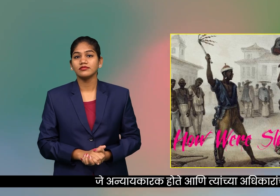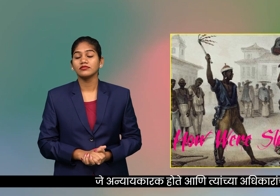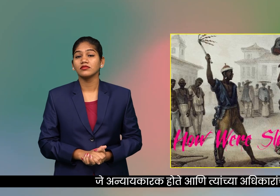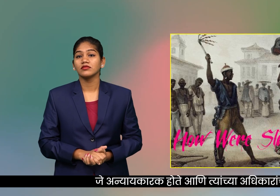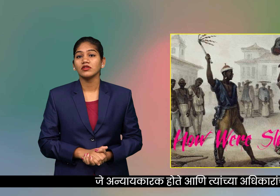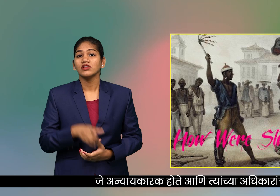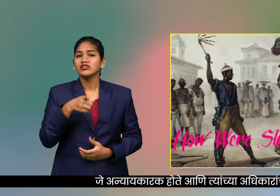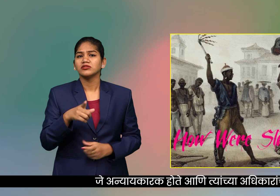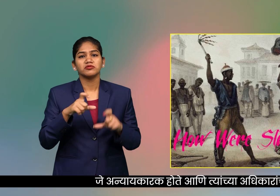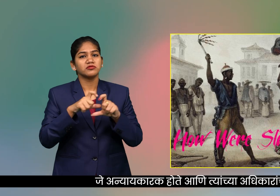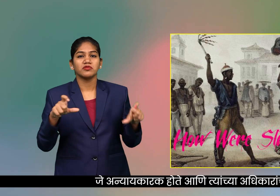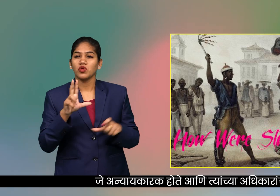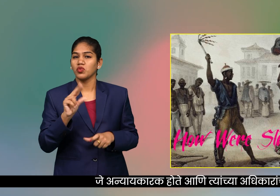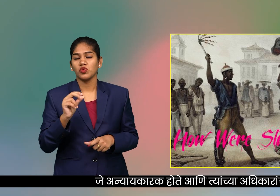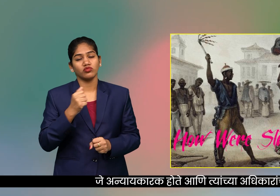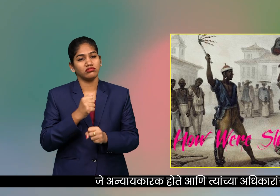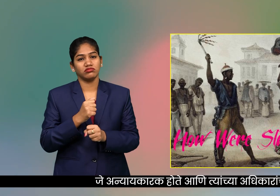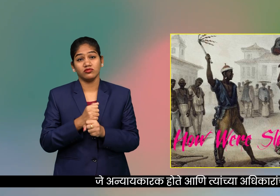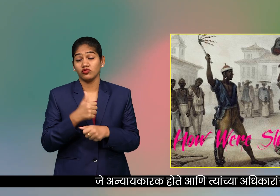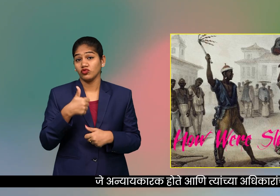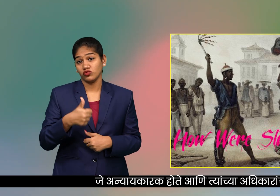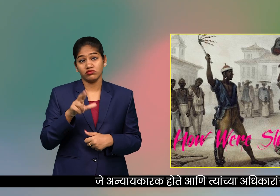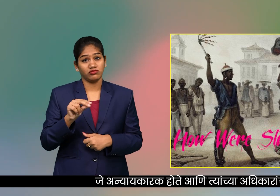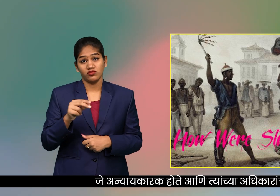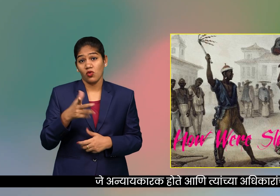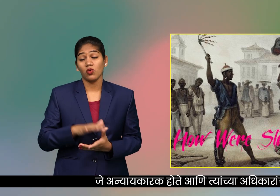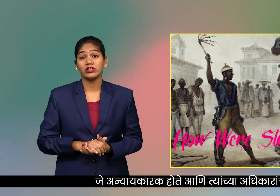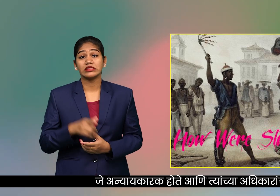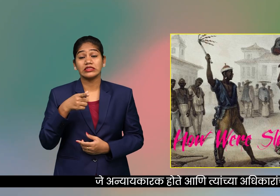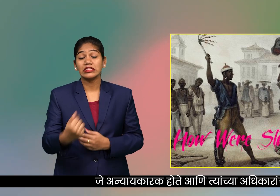जे अन्यायकारक होते आणि त्यांच्या अधिकारांचे उल्लंघनही होते.